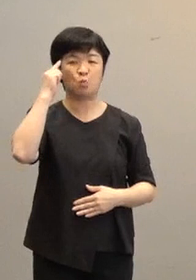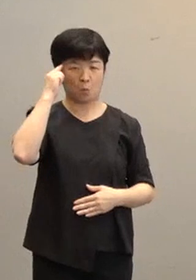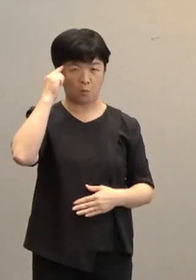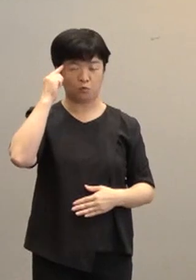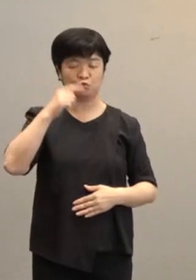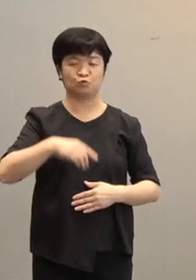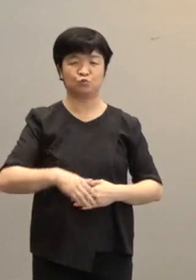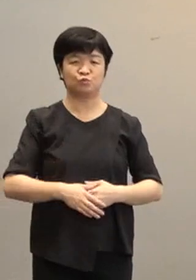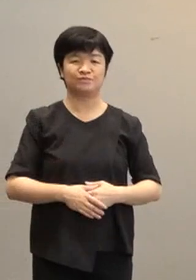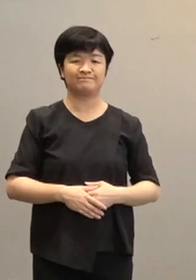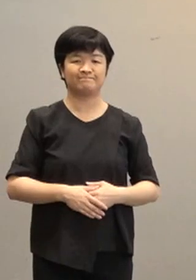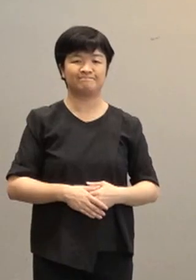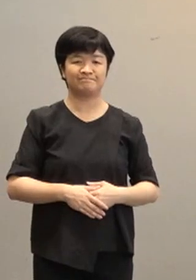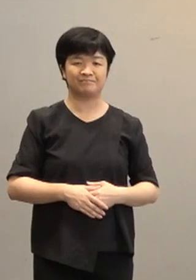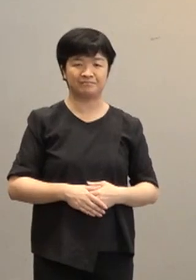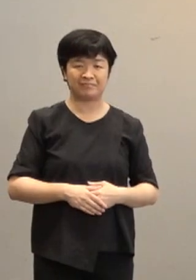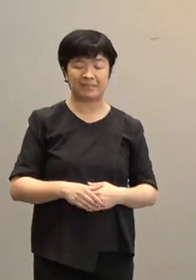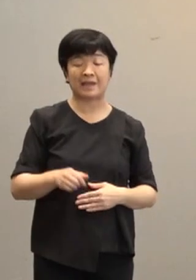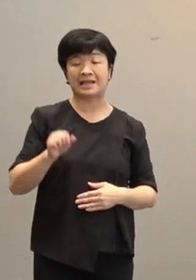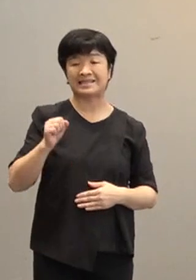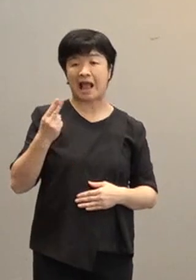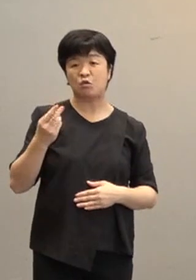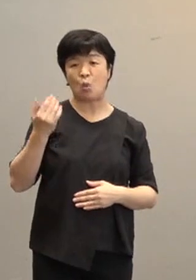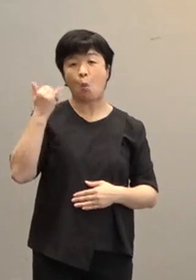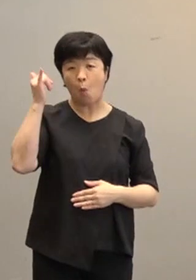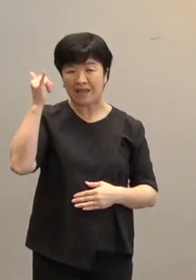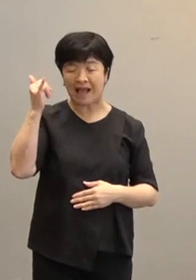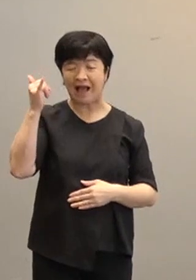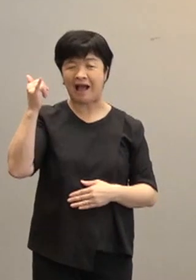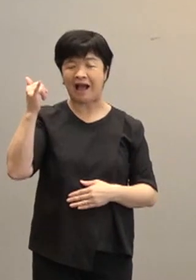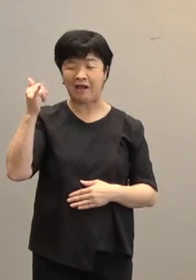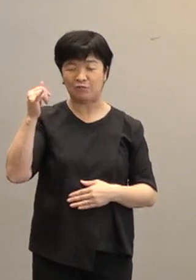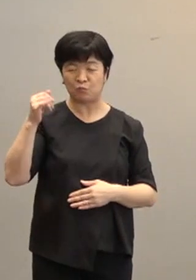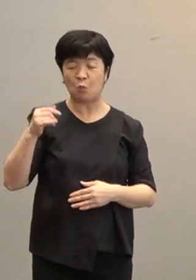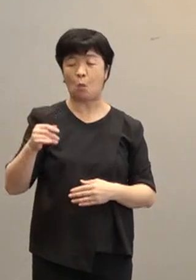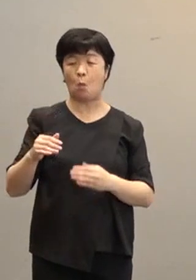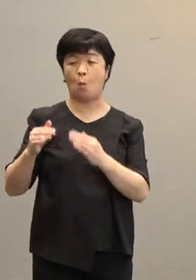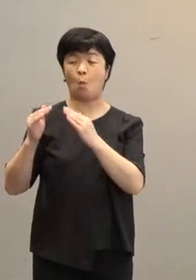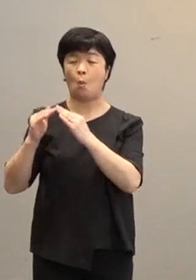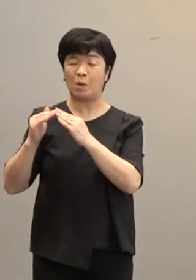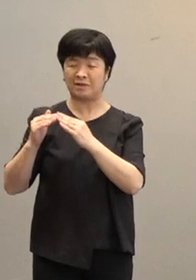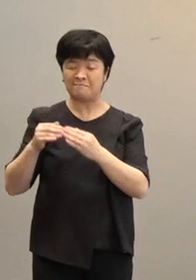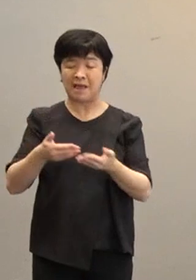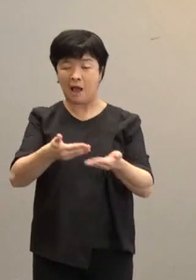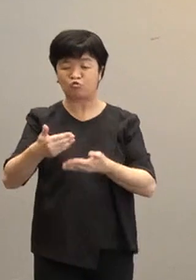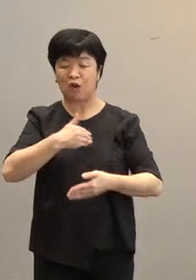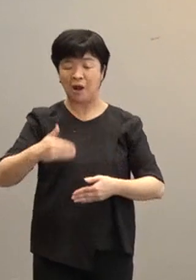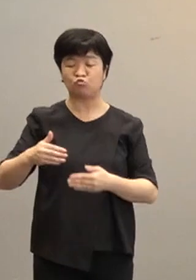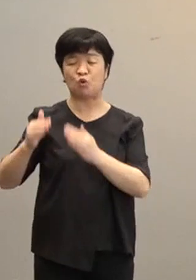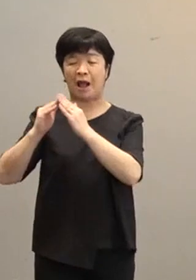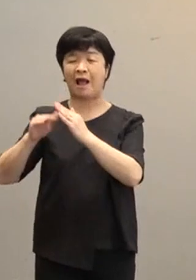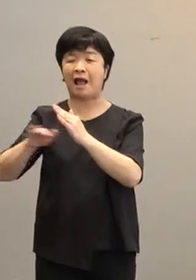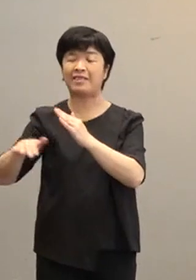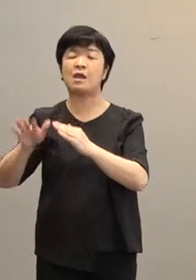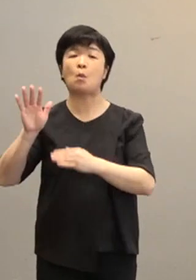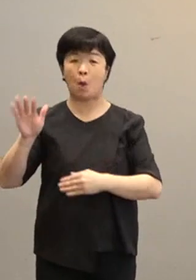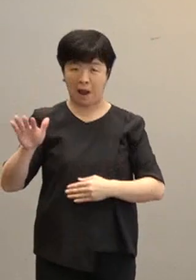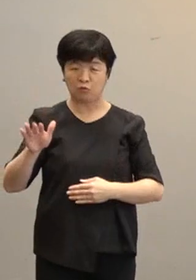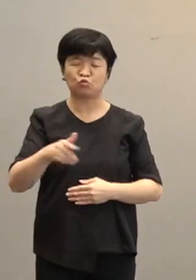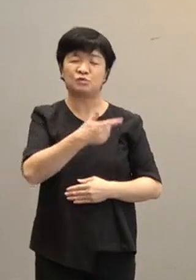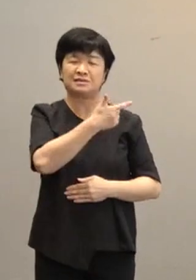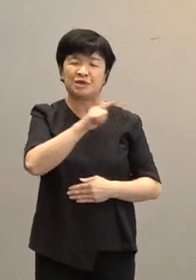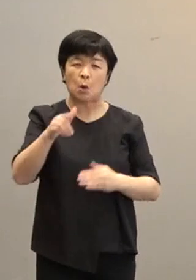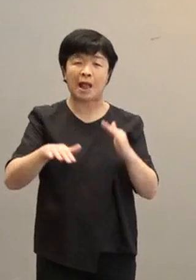ています。里親のご家庭もありますし、さまざまな家庭の姿があるというふうに思っていますので